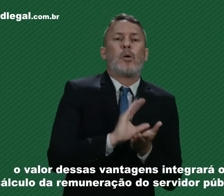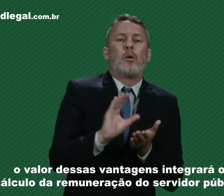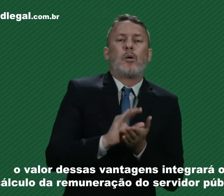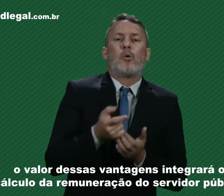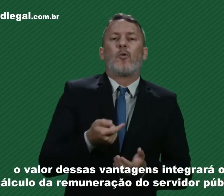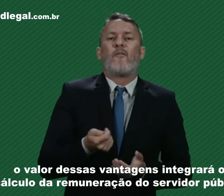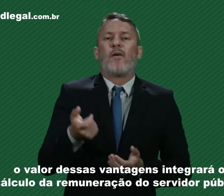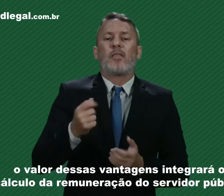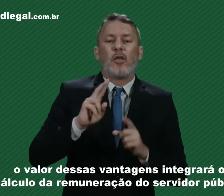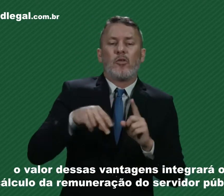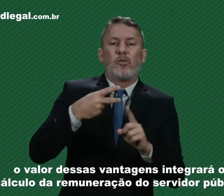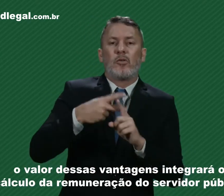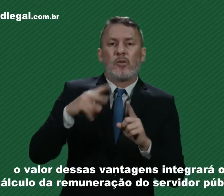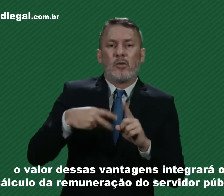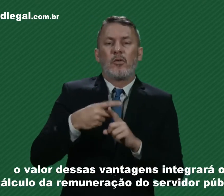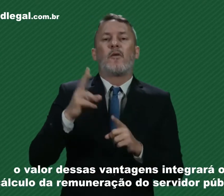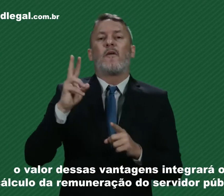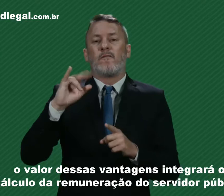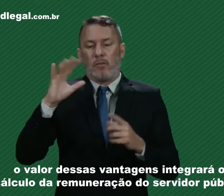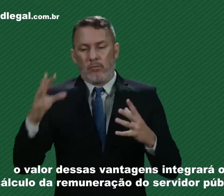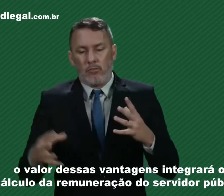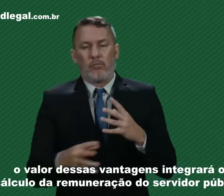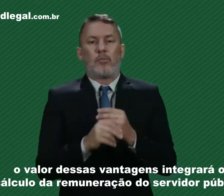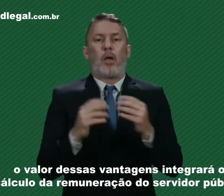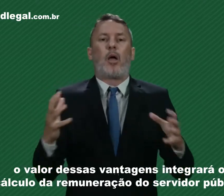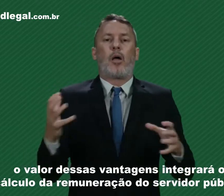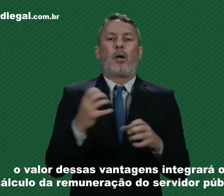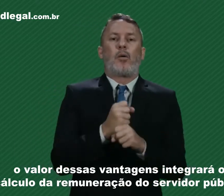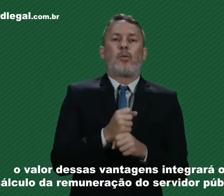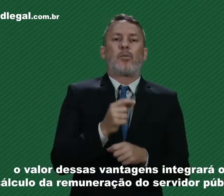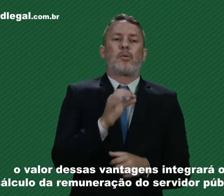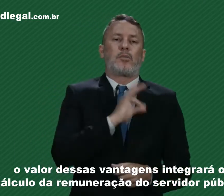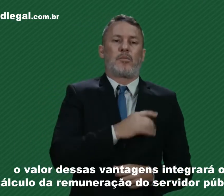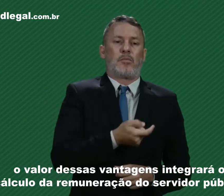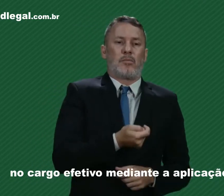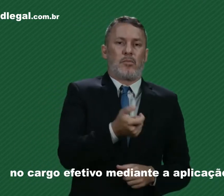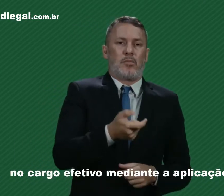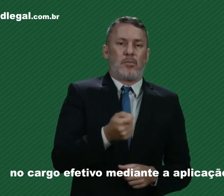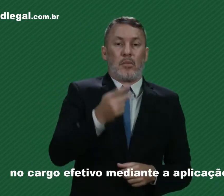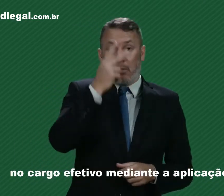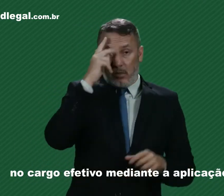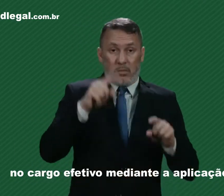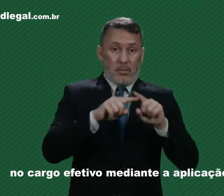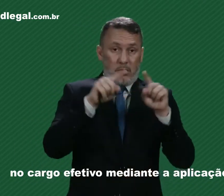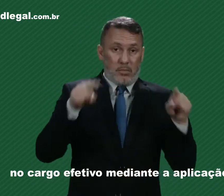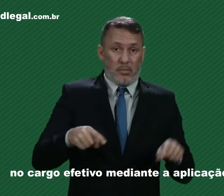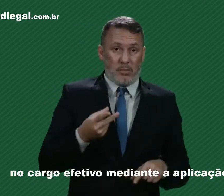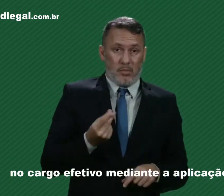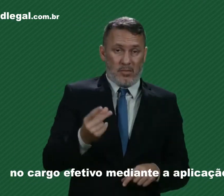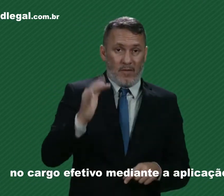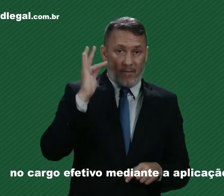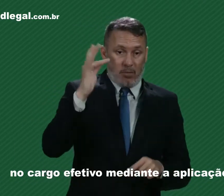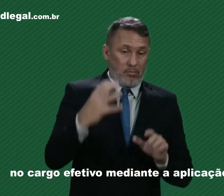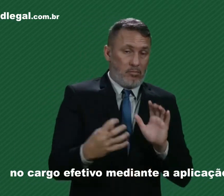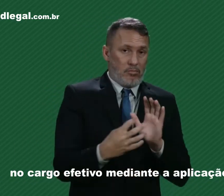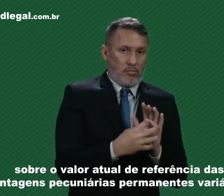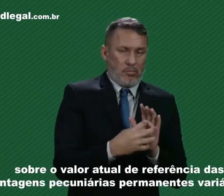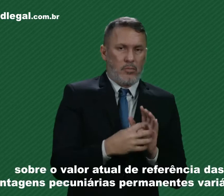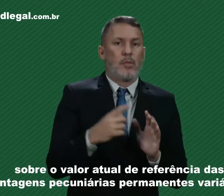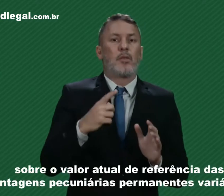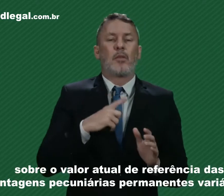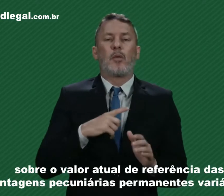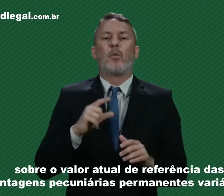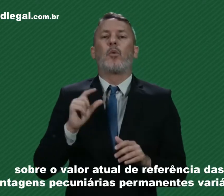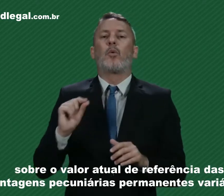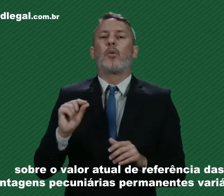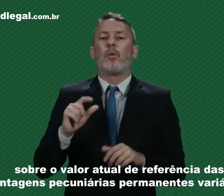dessas vantagens integrará o cálculo da remuneração do servidor público no cargo efetivo mediante a aplicação,